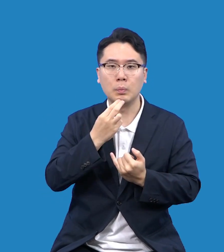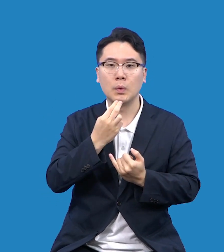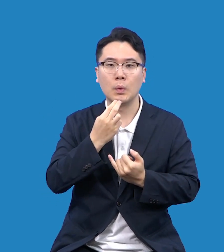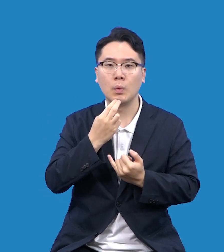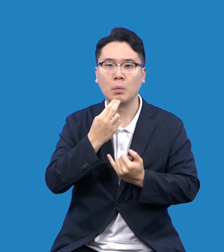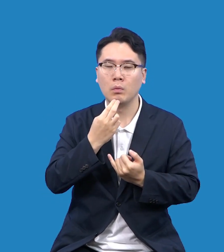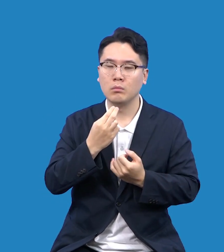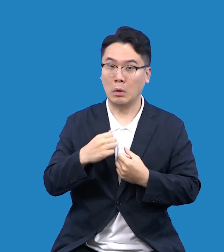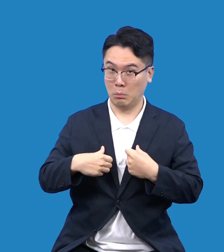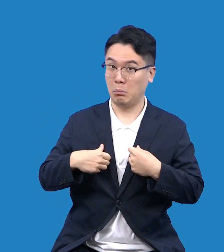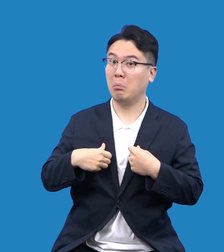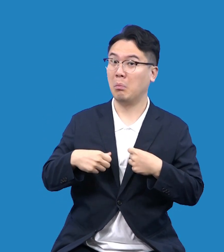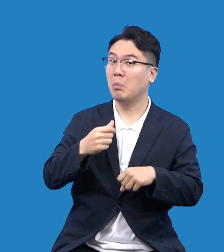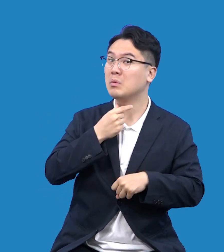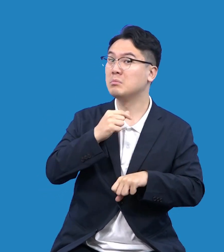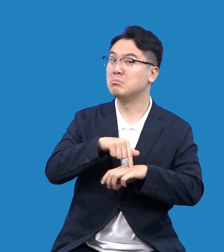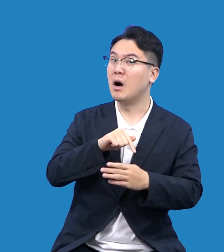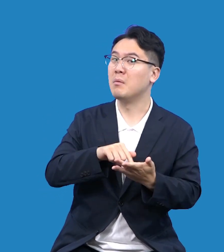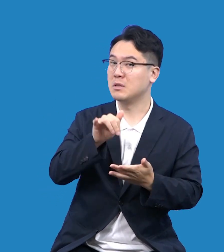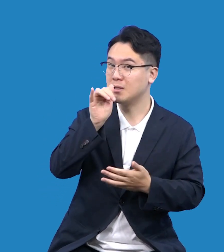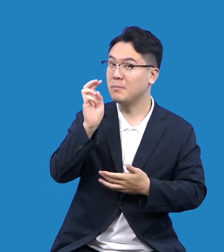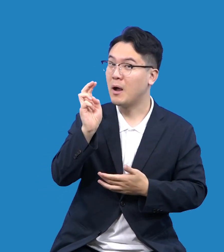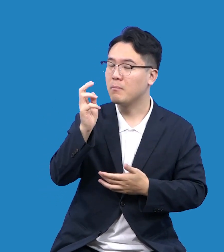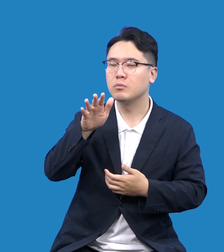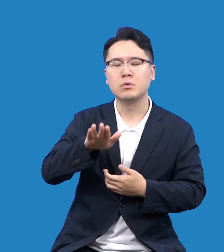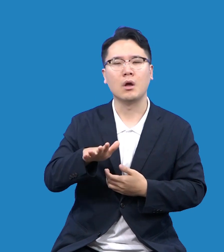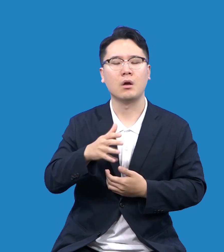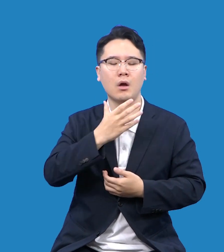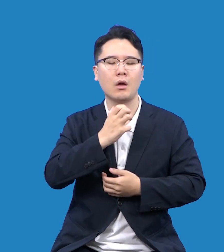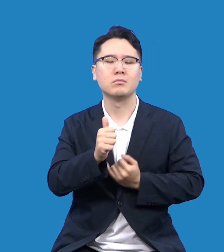그런데 성경은 기록하기를 사라는 믿음으로